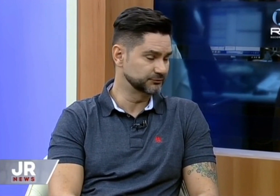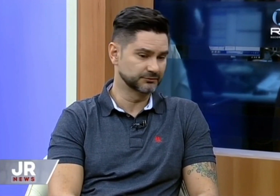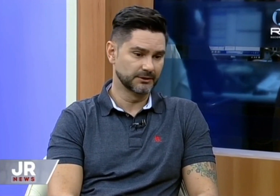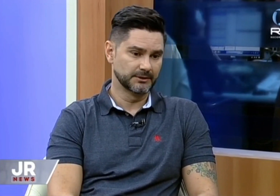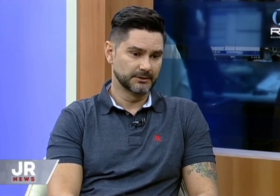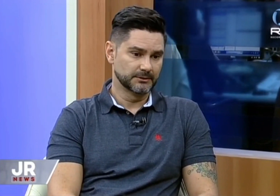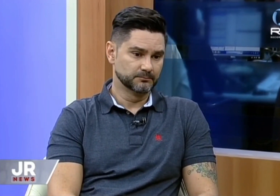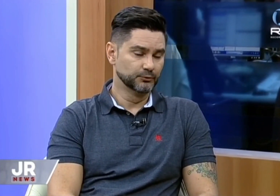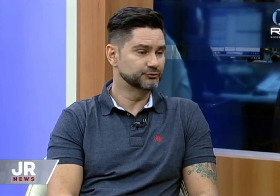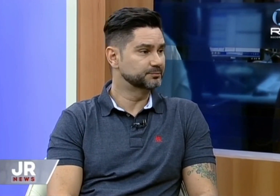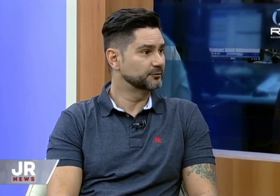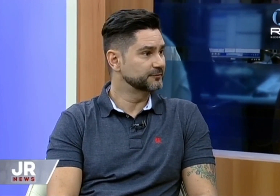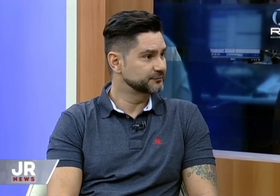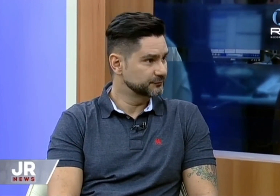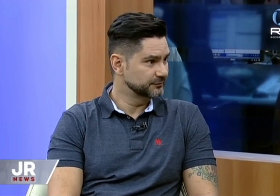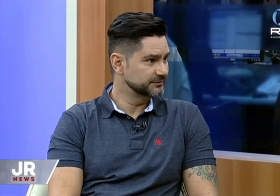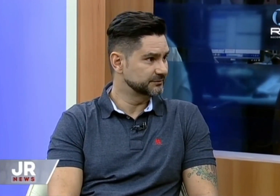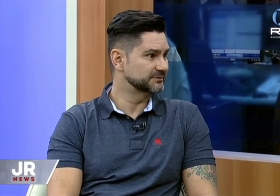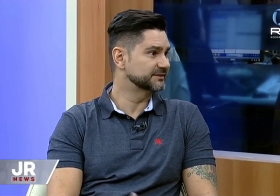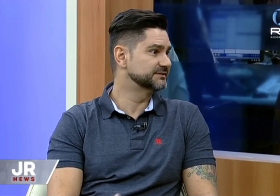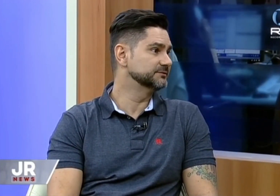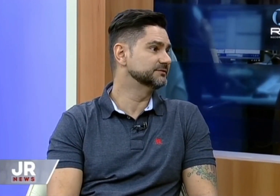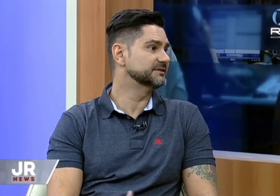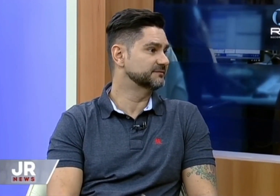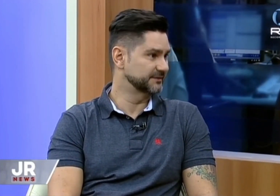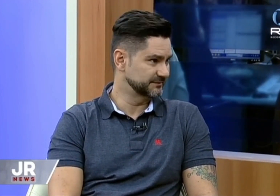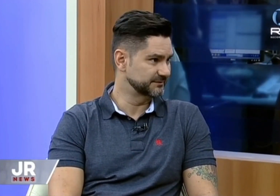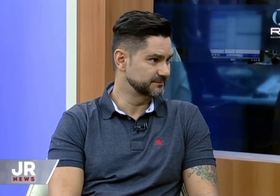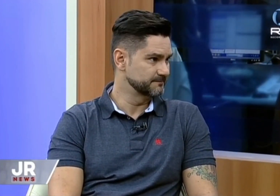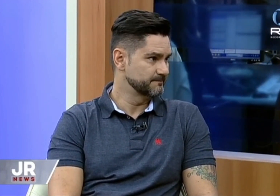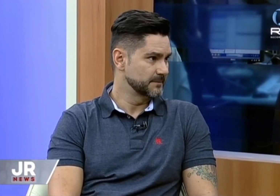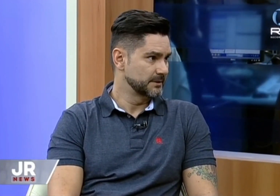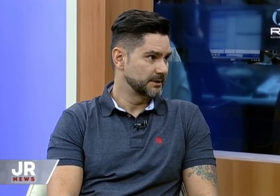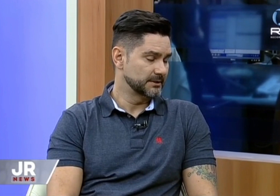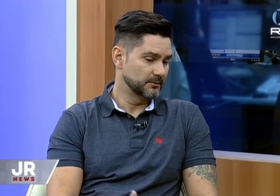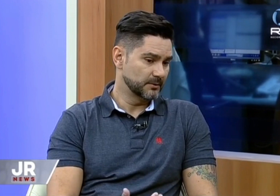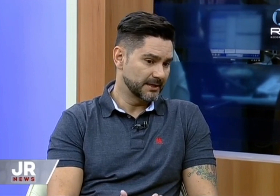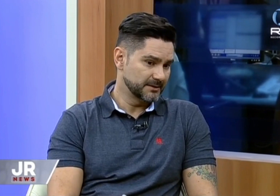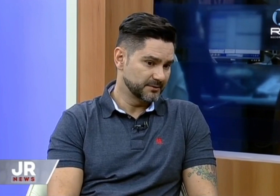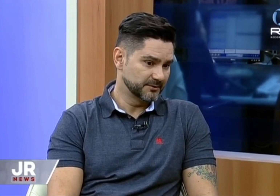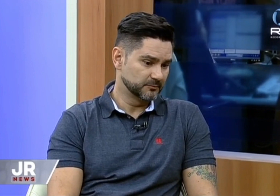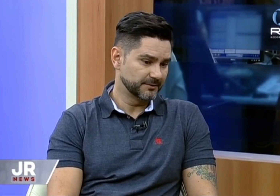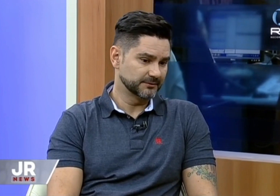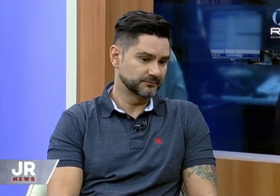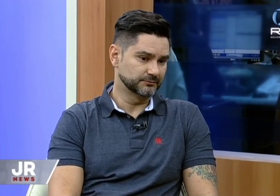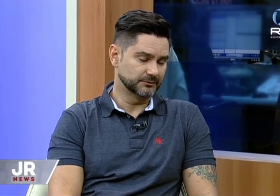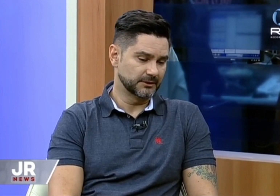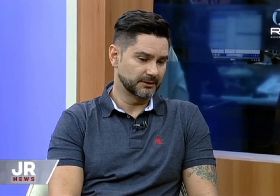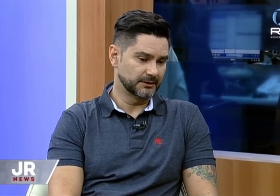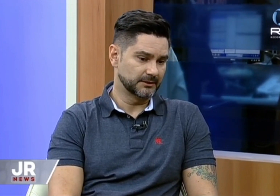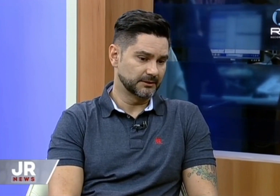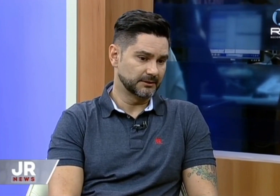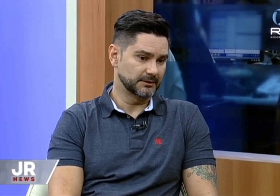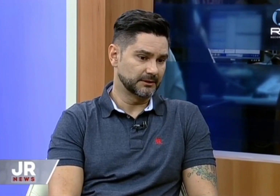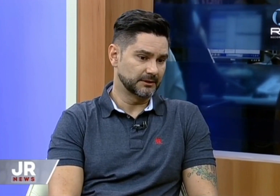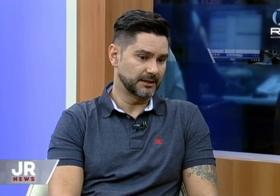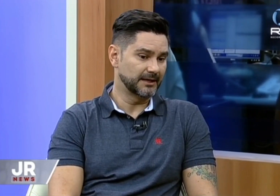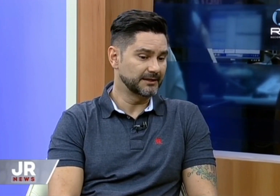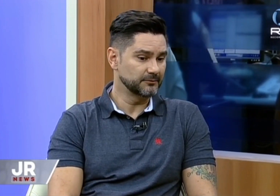Surdos, muitos professores são trazidos da França. Então, em primeiro momento, a